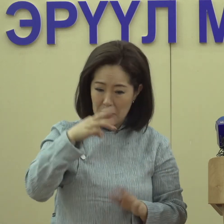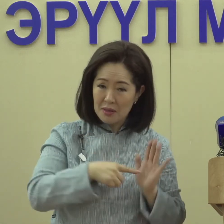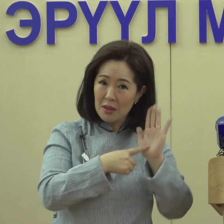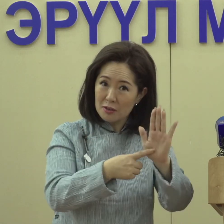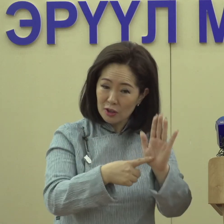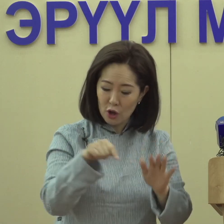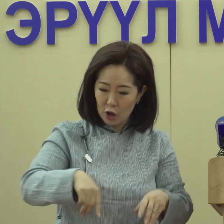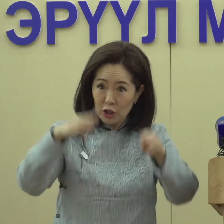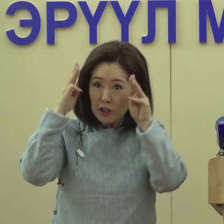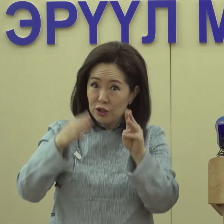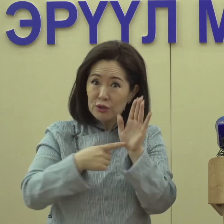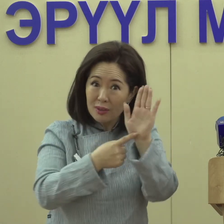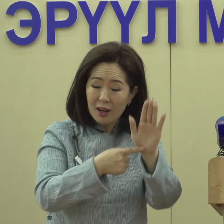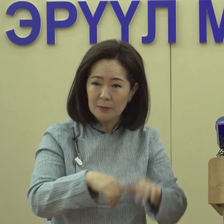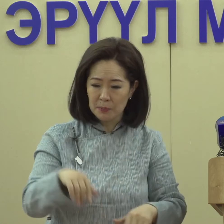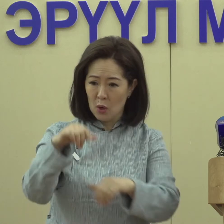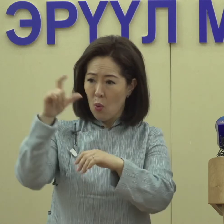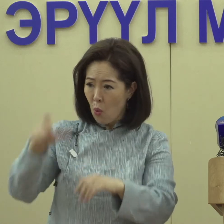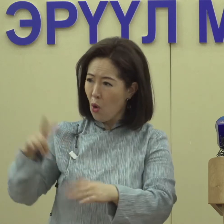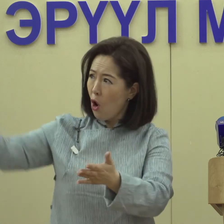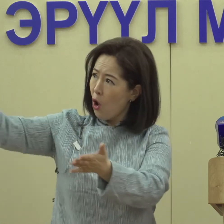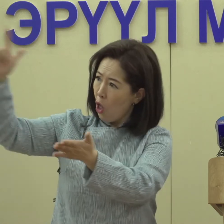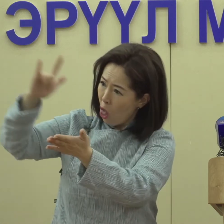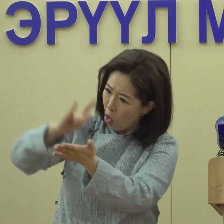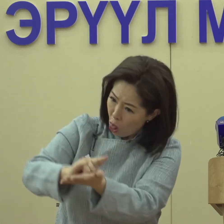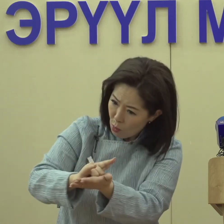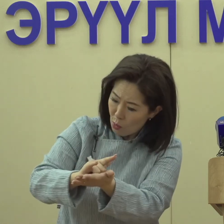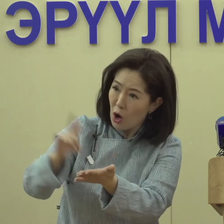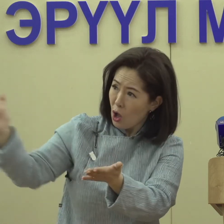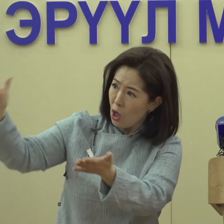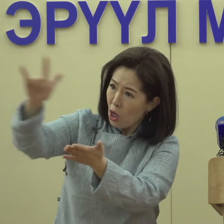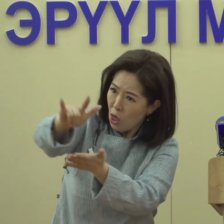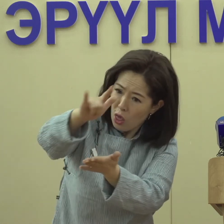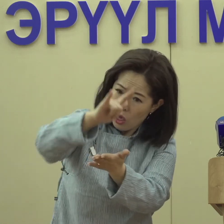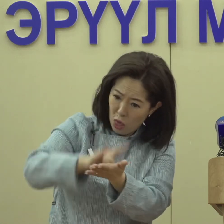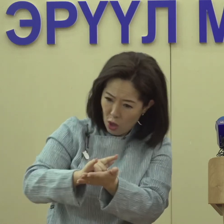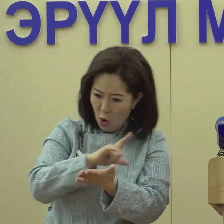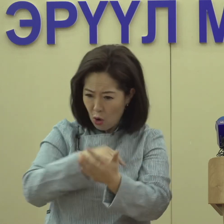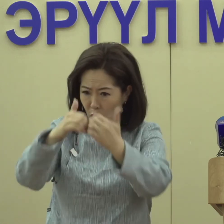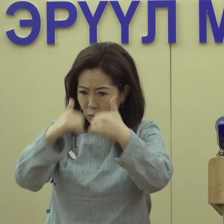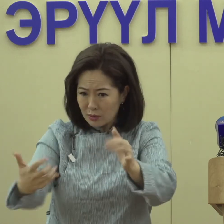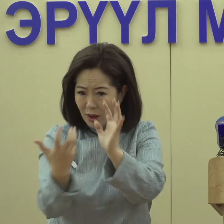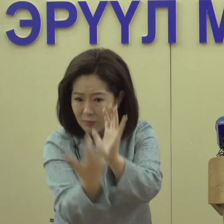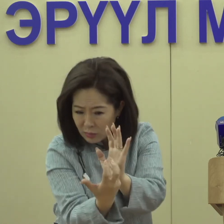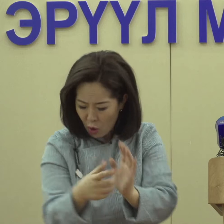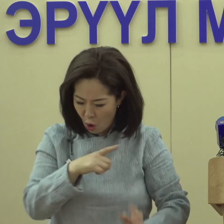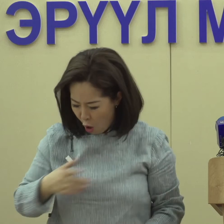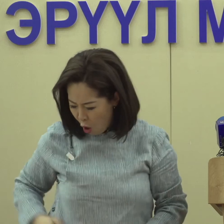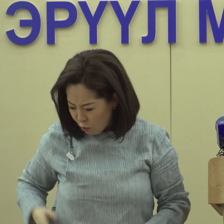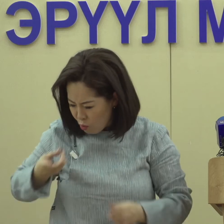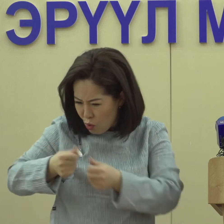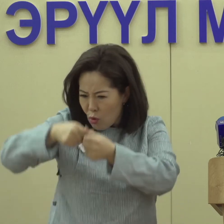одоо шийдвэр гарсныг иргэд ирээд энд тусгаарлагдлаа гэхэд өөрснийхөө зардлаар одоо